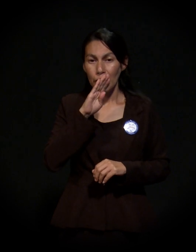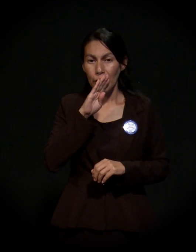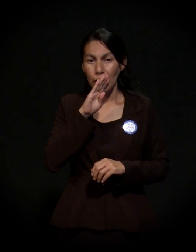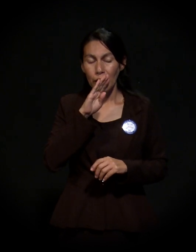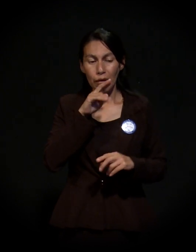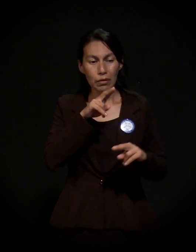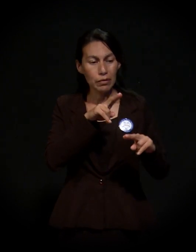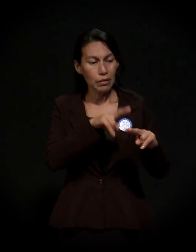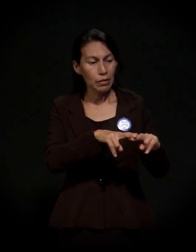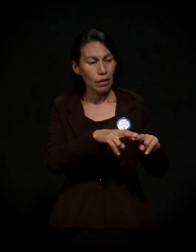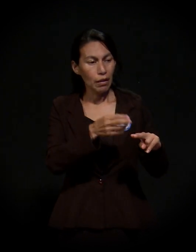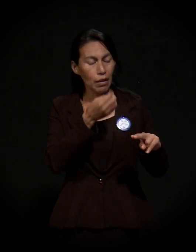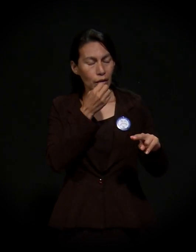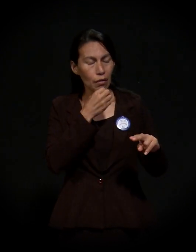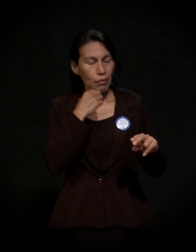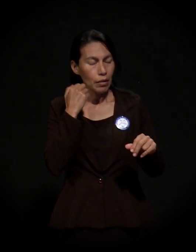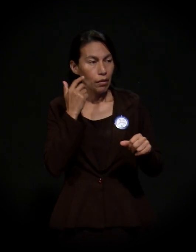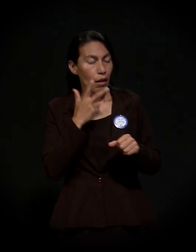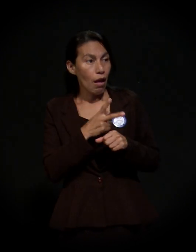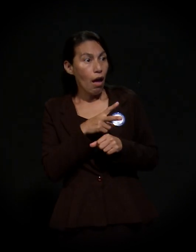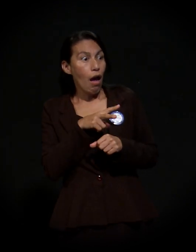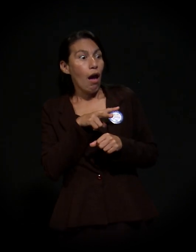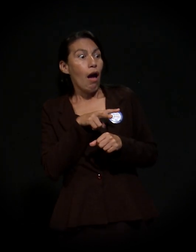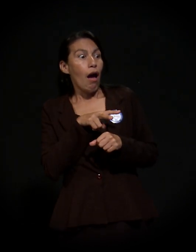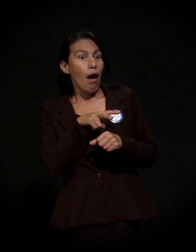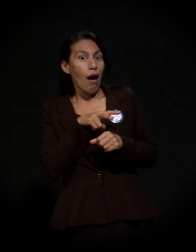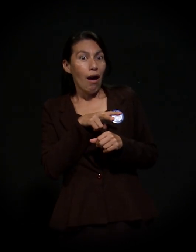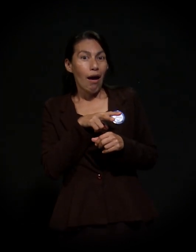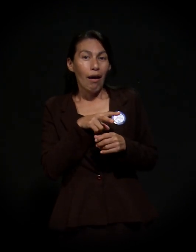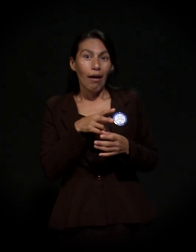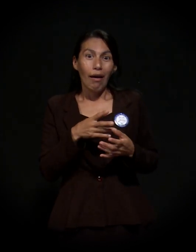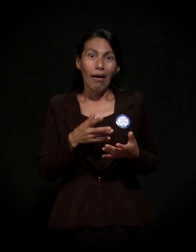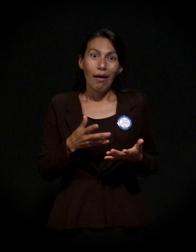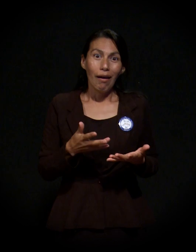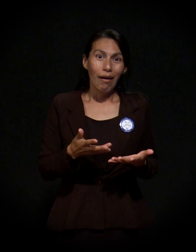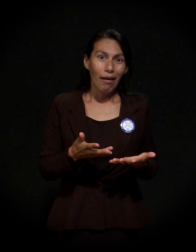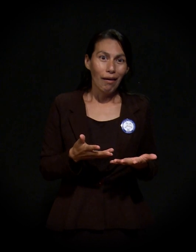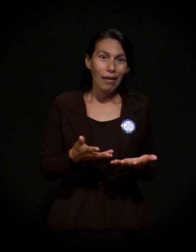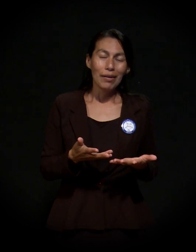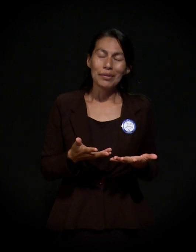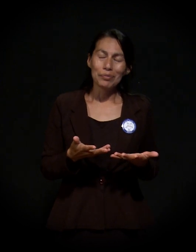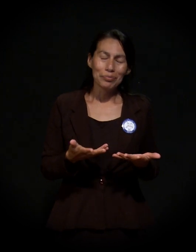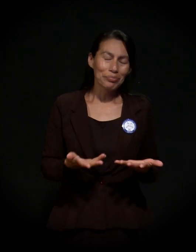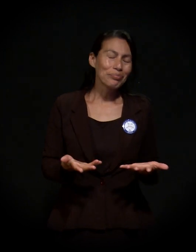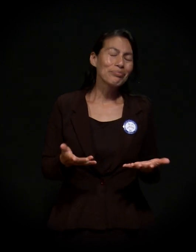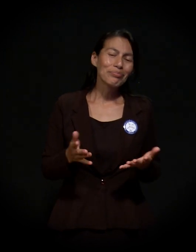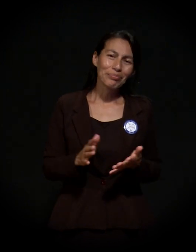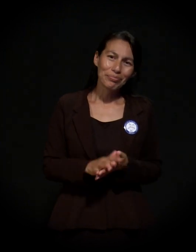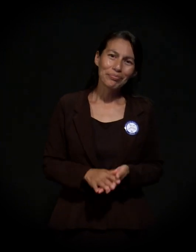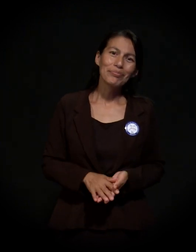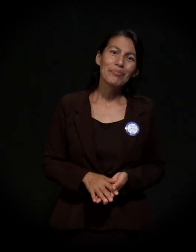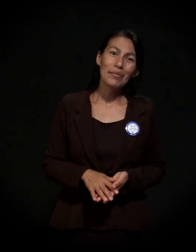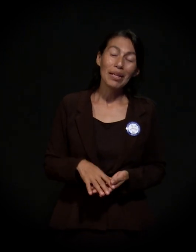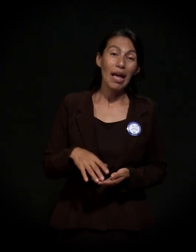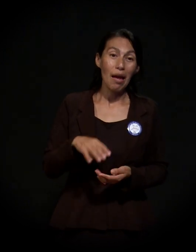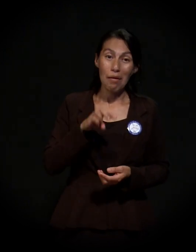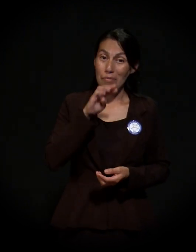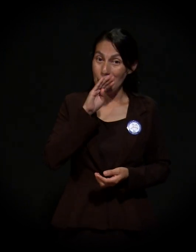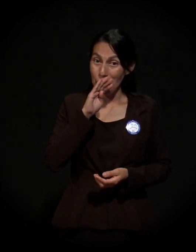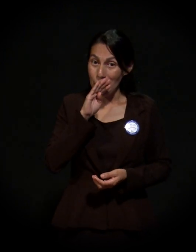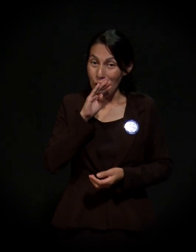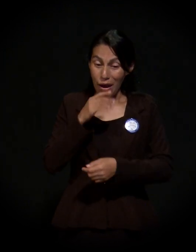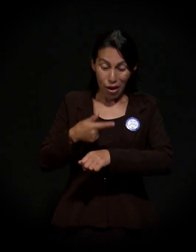sentada comiendo. Amén. Entonces, Gloria a Dios. se la llevaron con